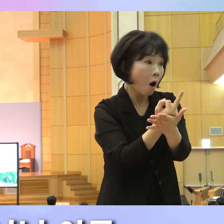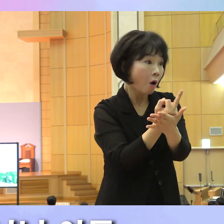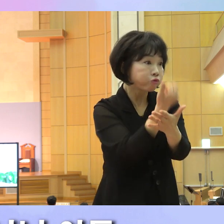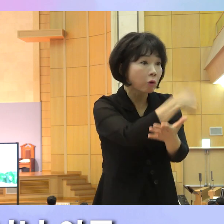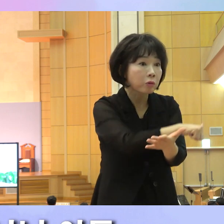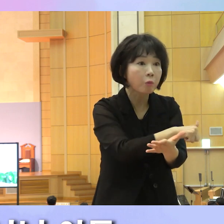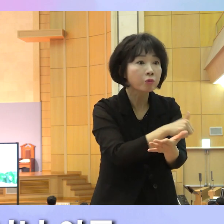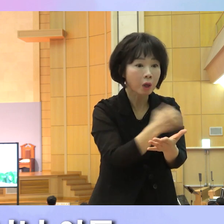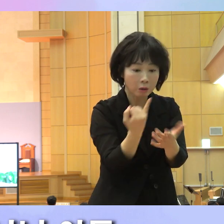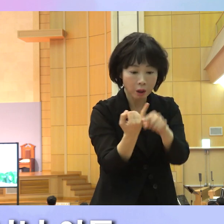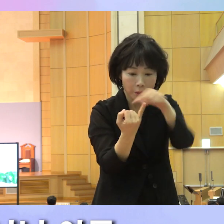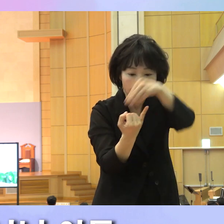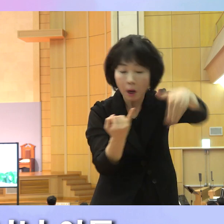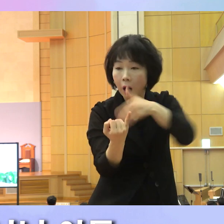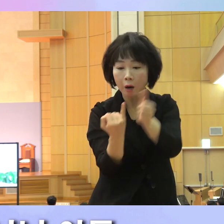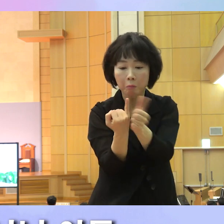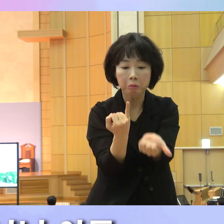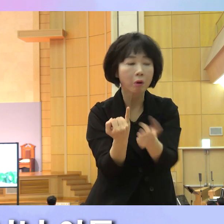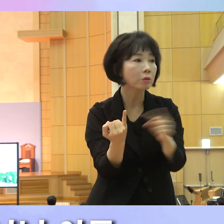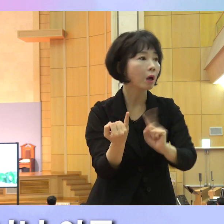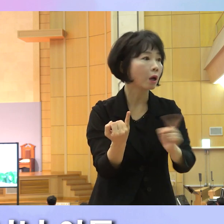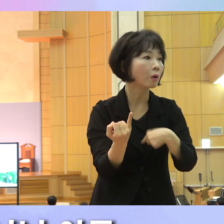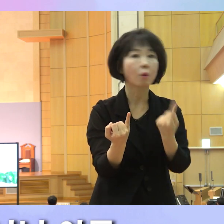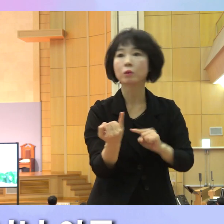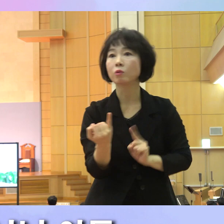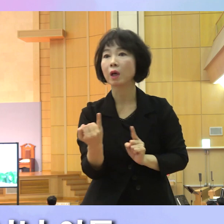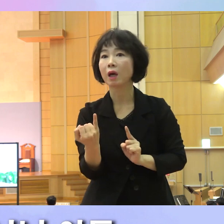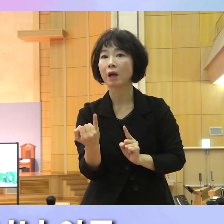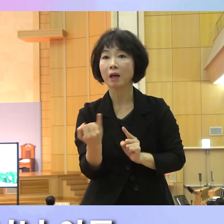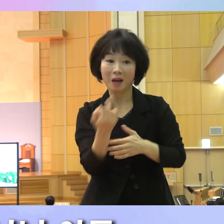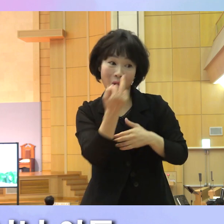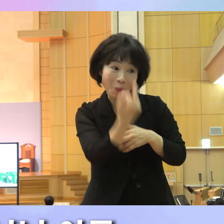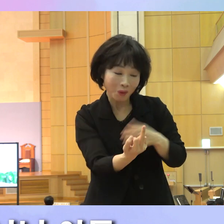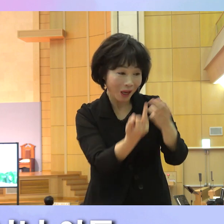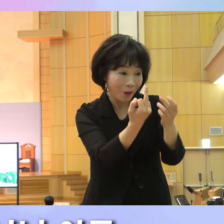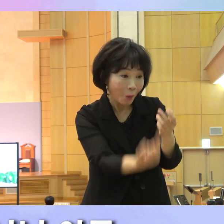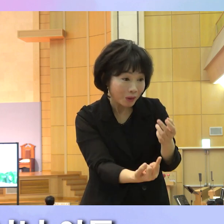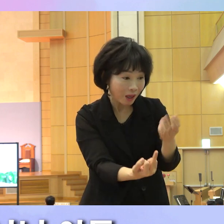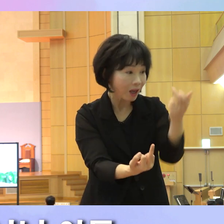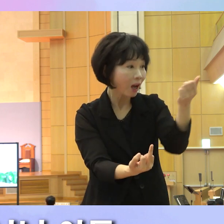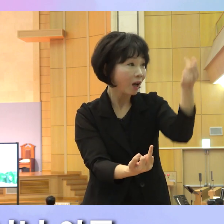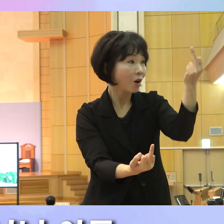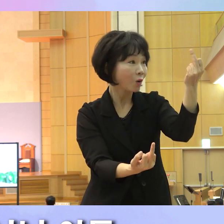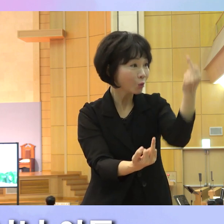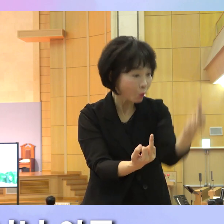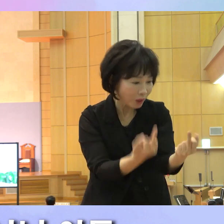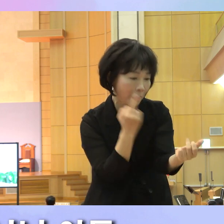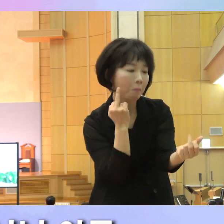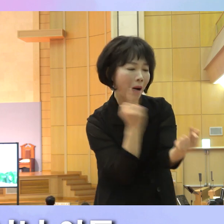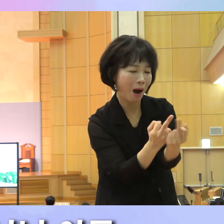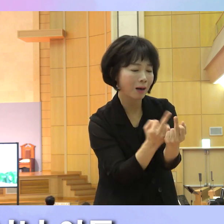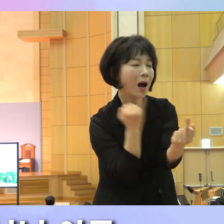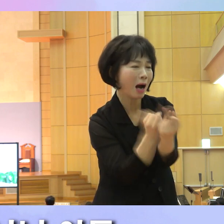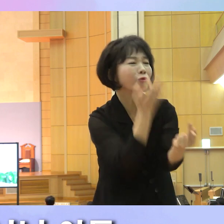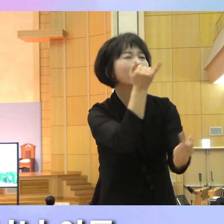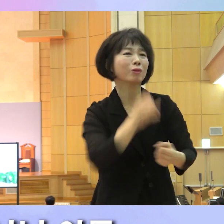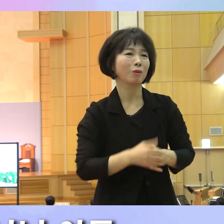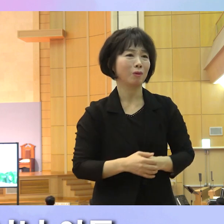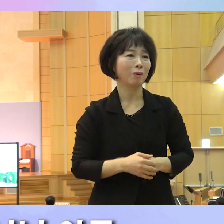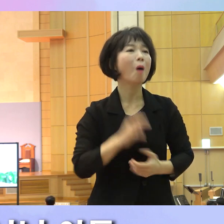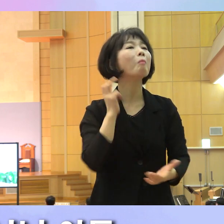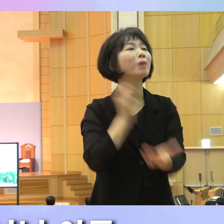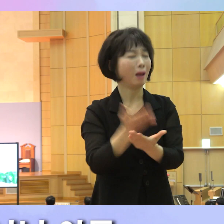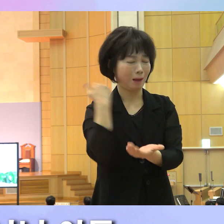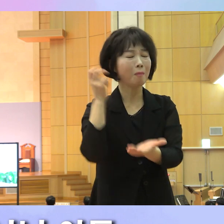것이 모세가 말한 말씀에 나와 있거든요. 그러면 첫 번째가